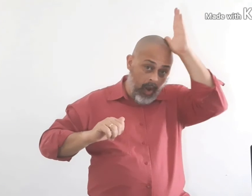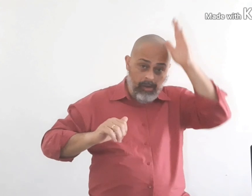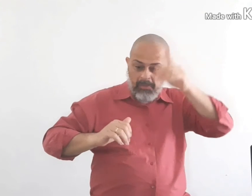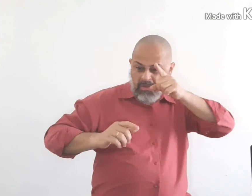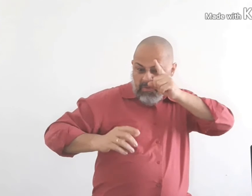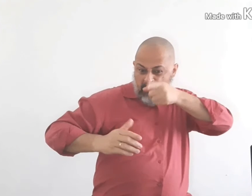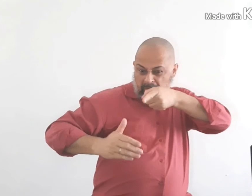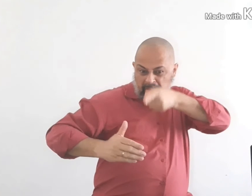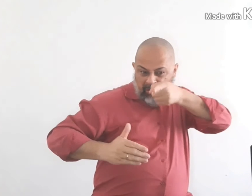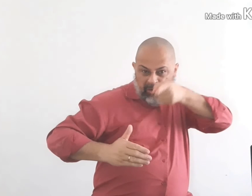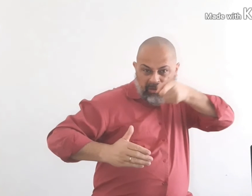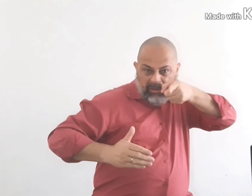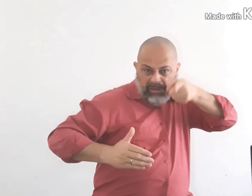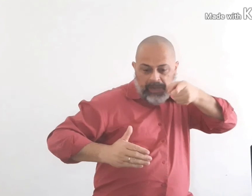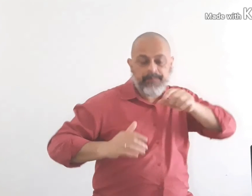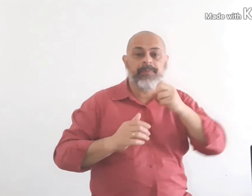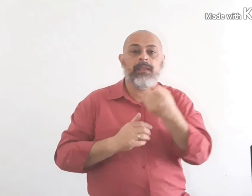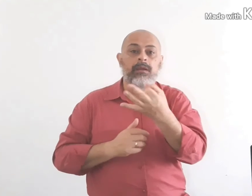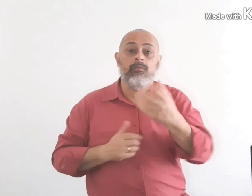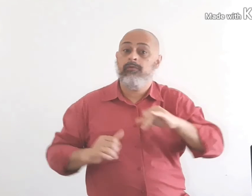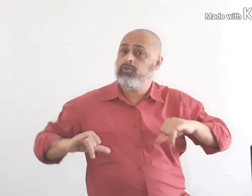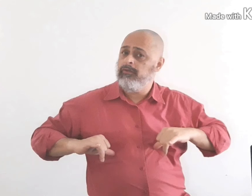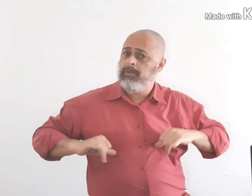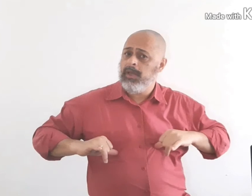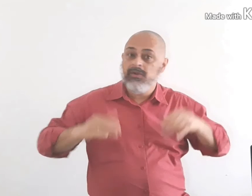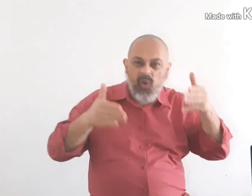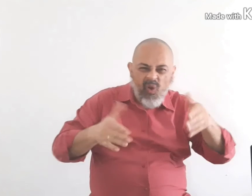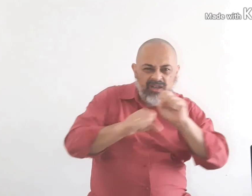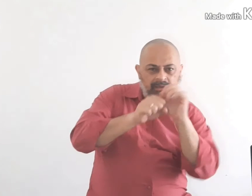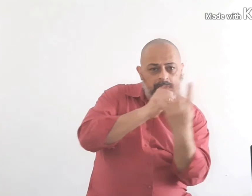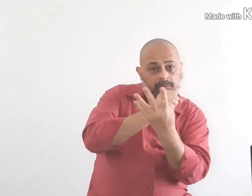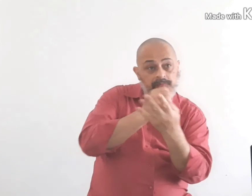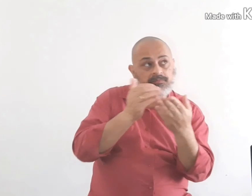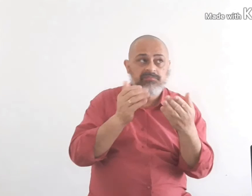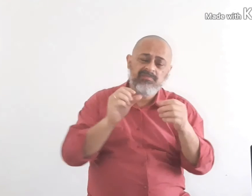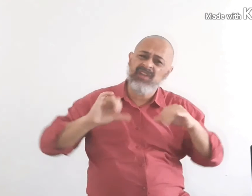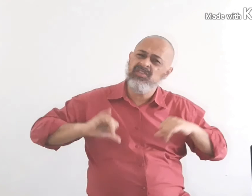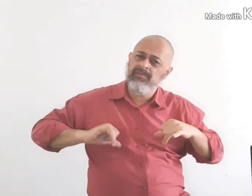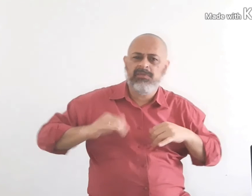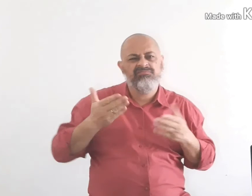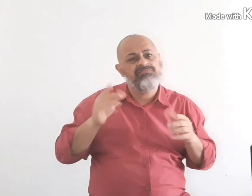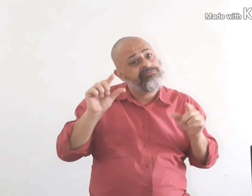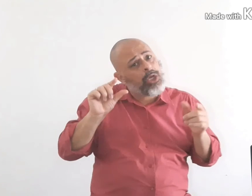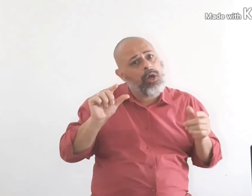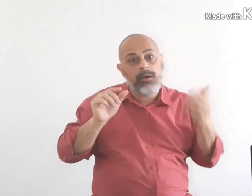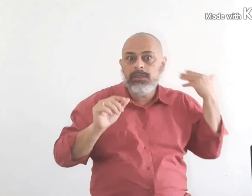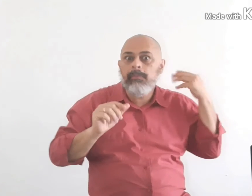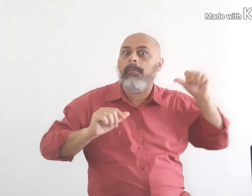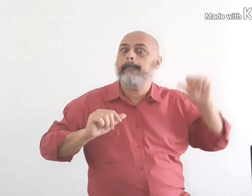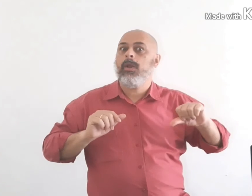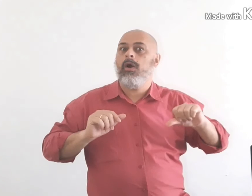2020. Mas a Bíblia diz: vocês me servem com alegria e aguardam dos céus o